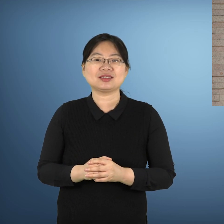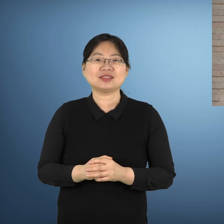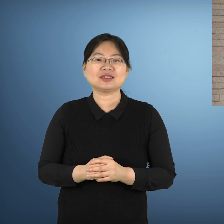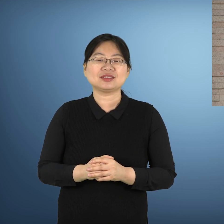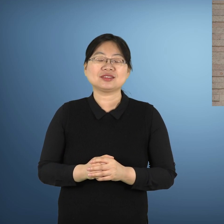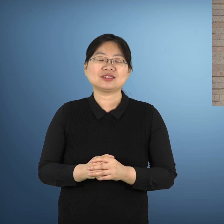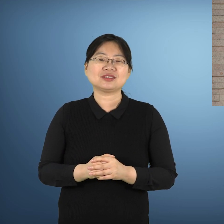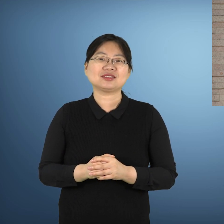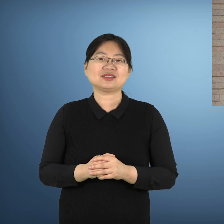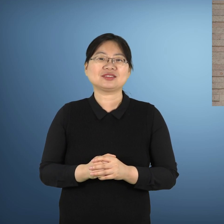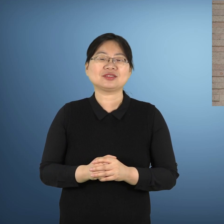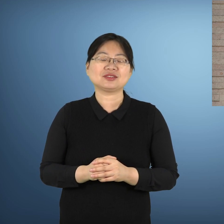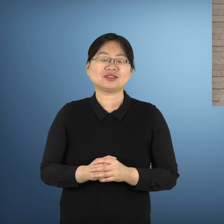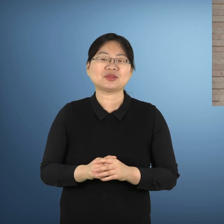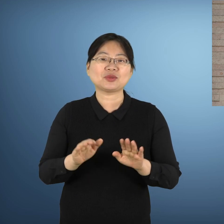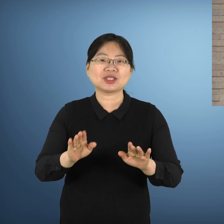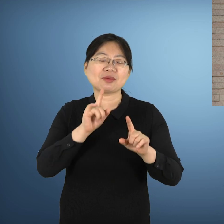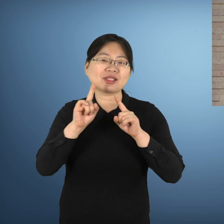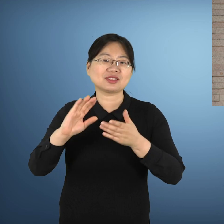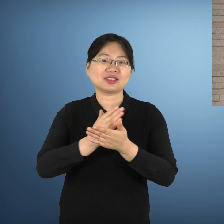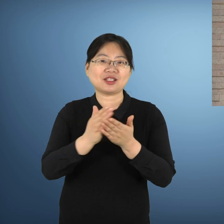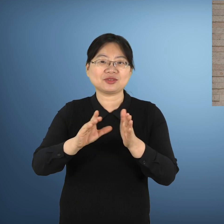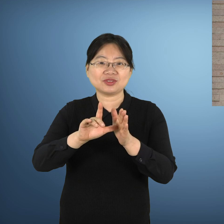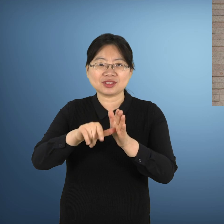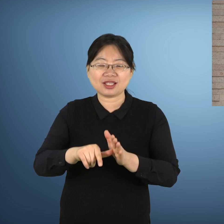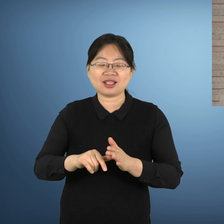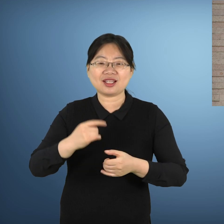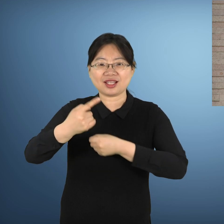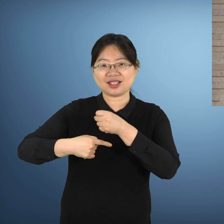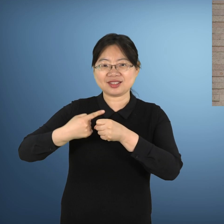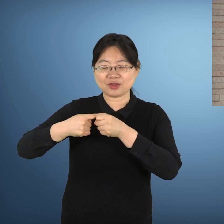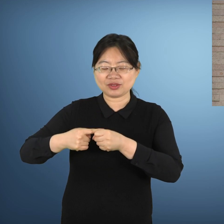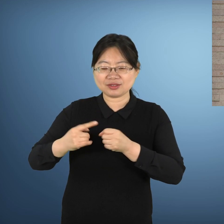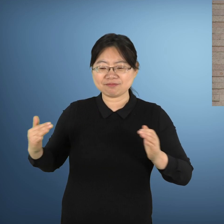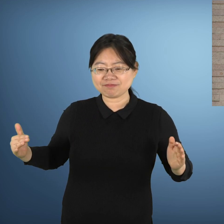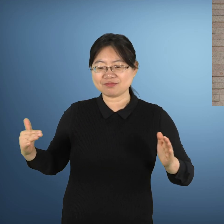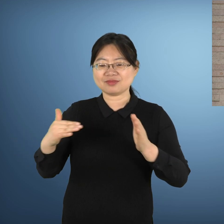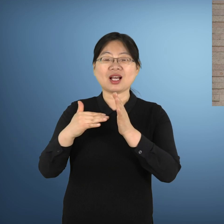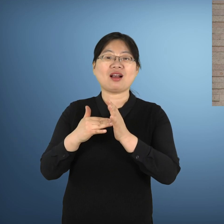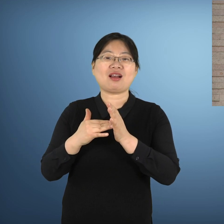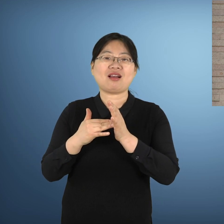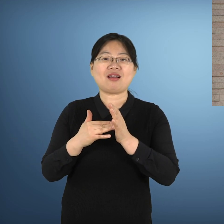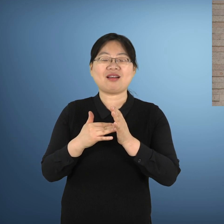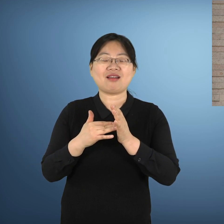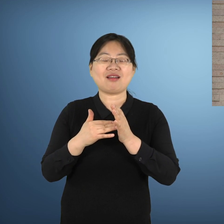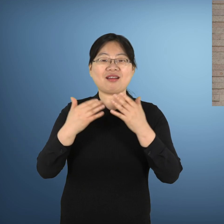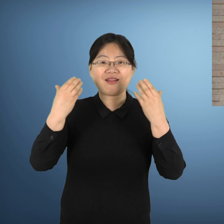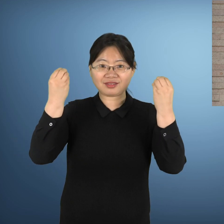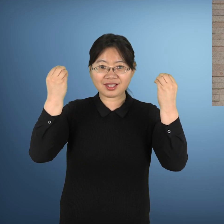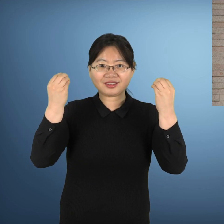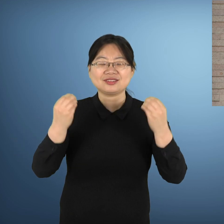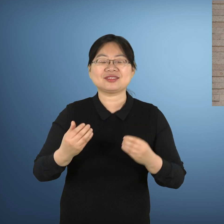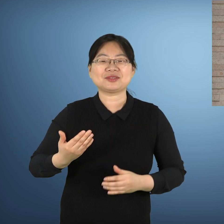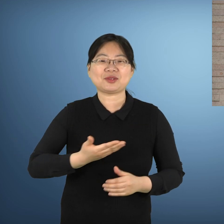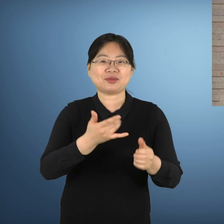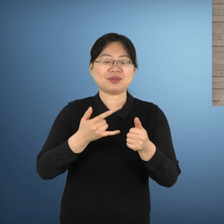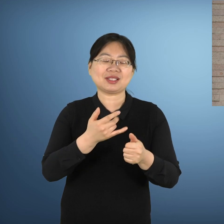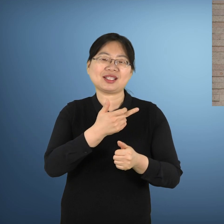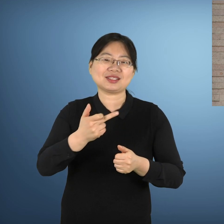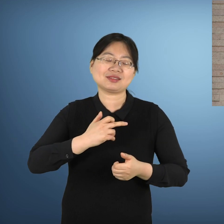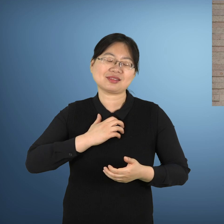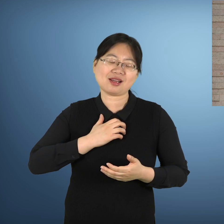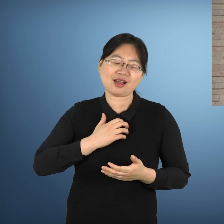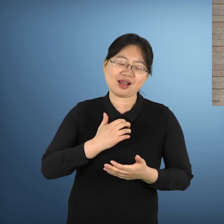주제로 말씀을 나눌 때 또 한 해를 또 마감하는 여러분들에게 아주 큰